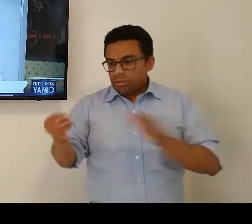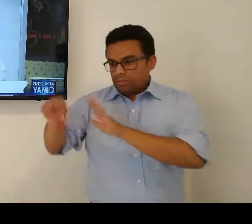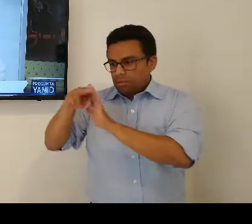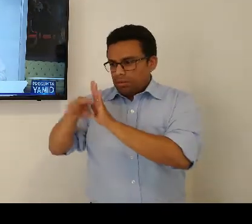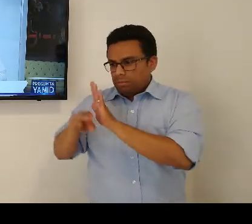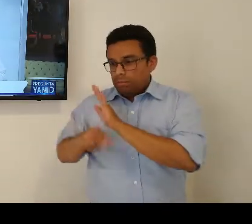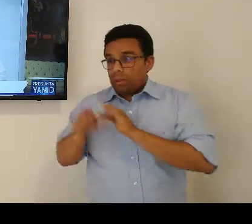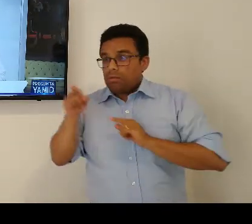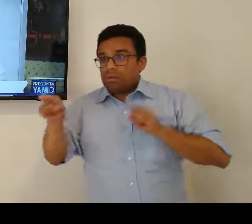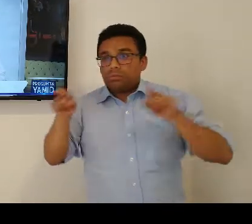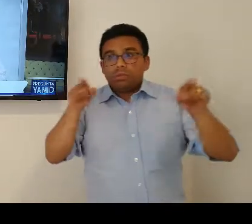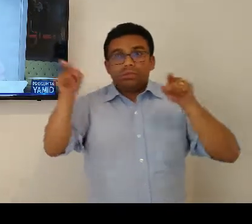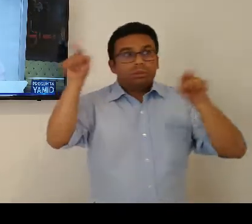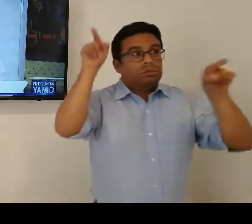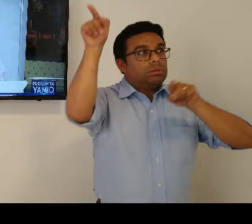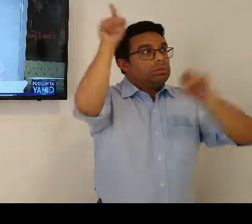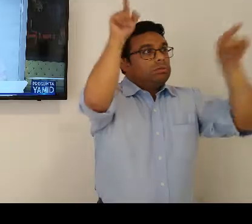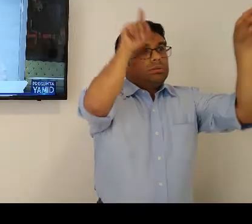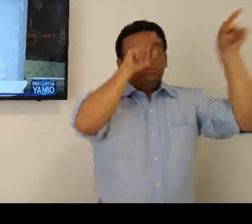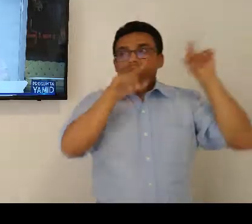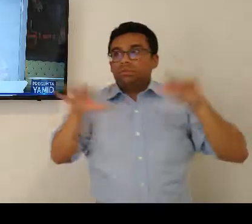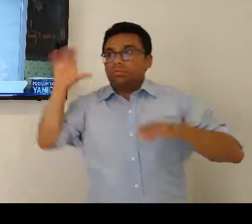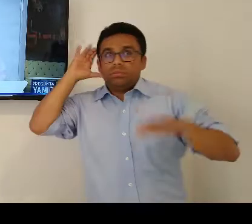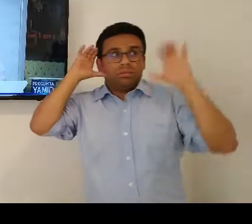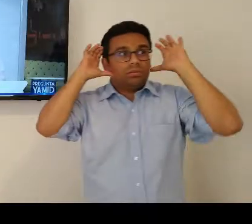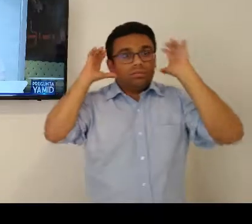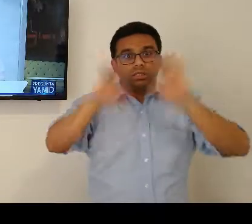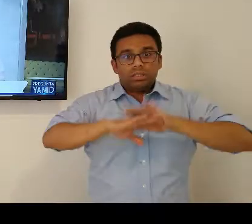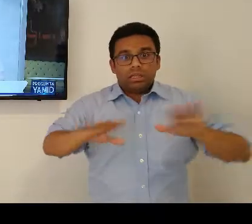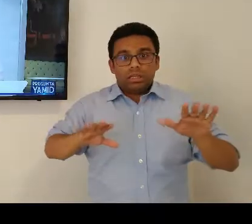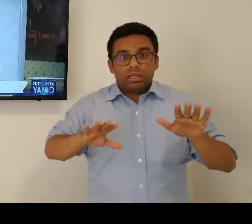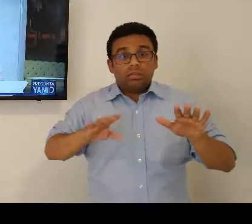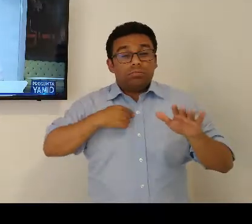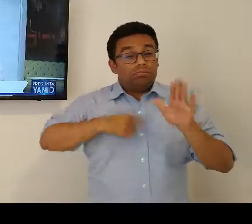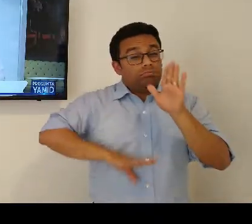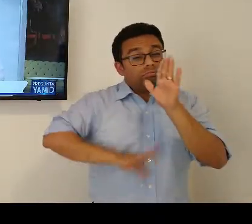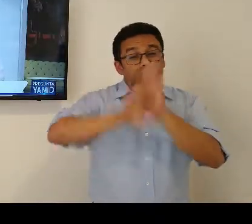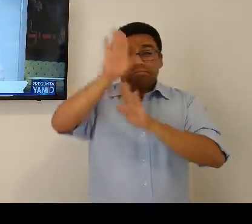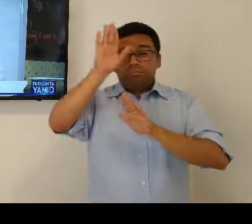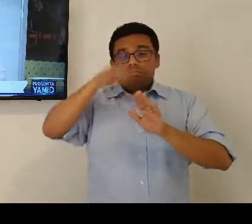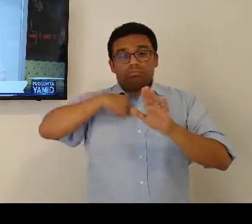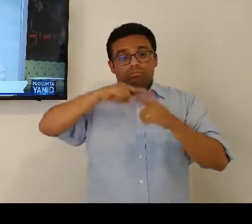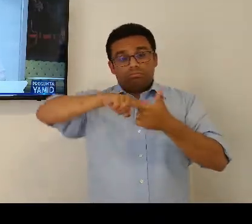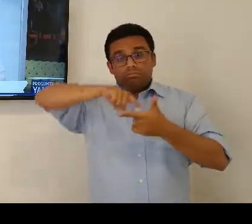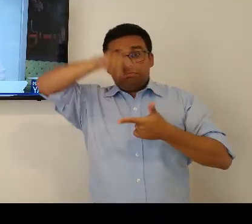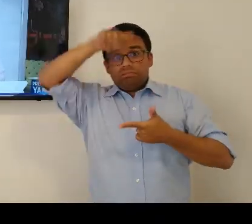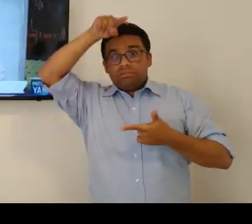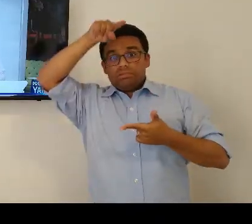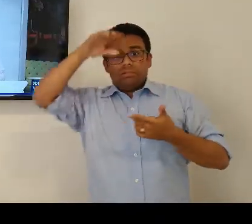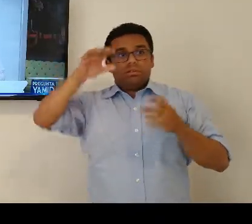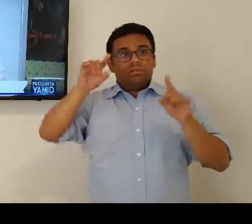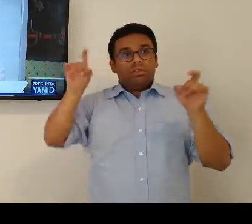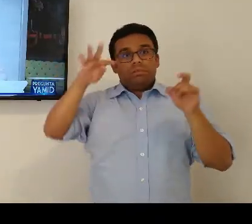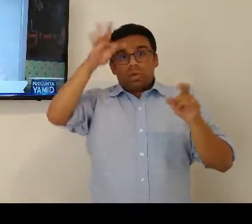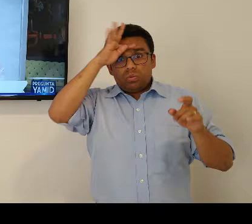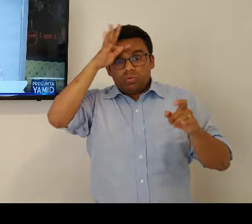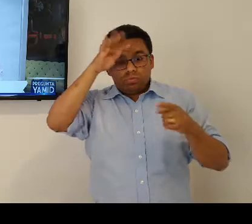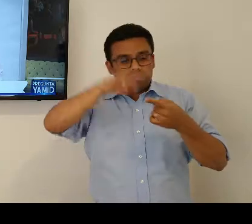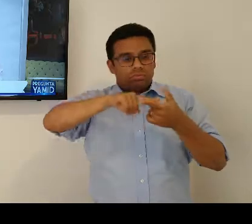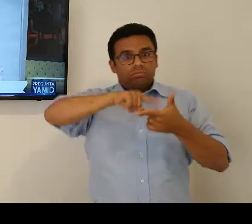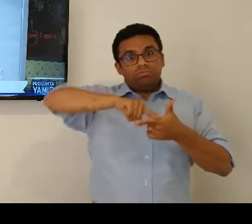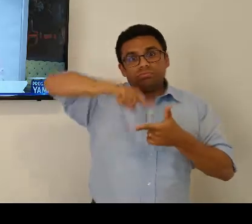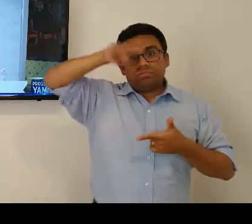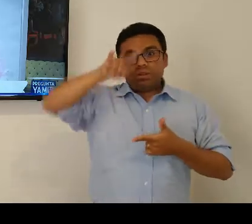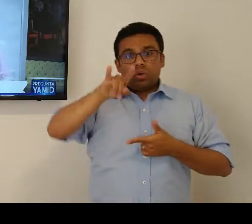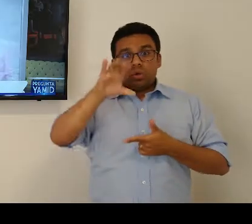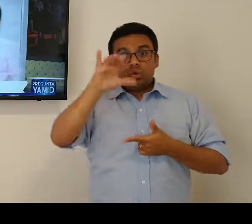tenemos. Alto nivel de contagio local, alto nivel de hospitalización y alto nivel de uso de UCIs.